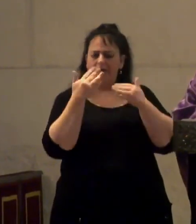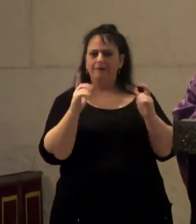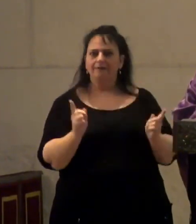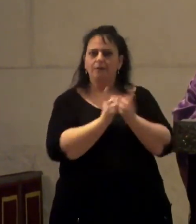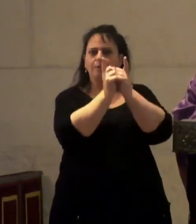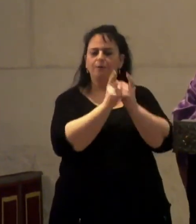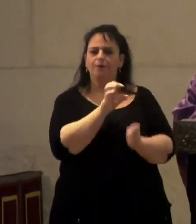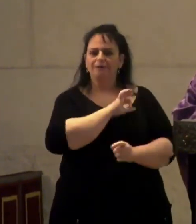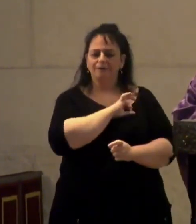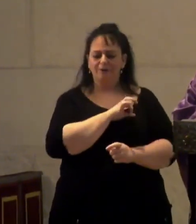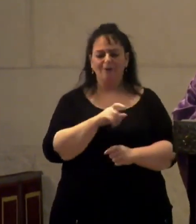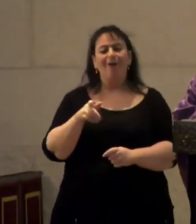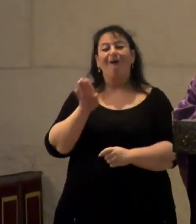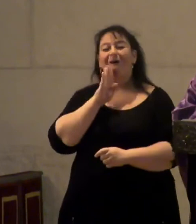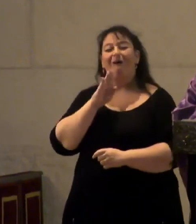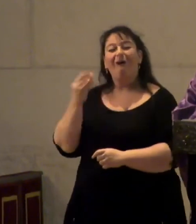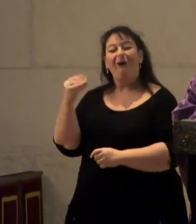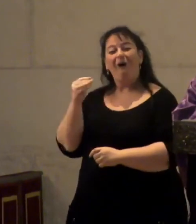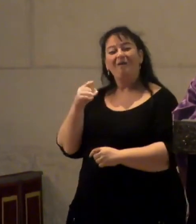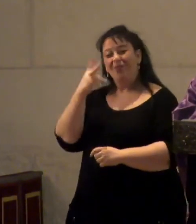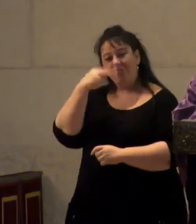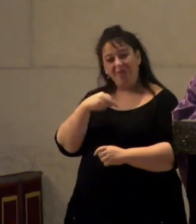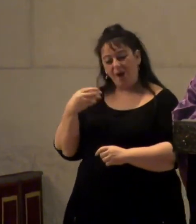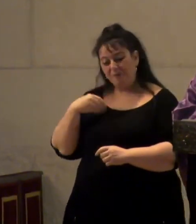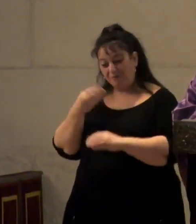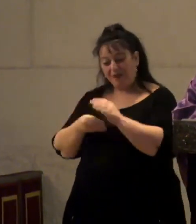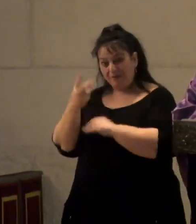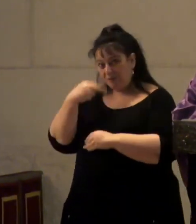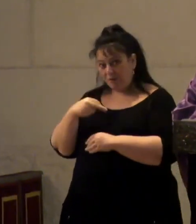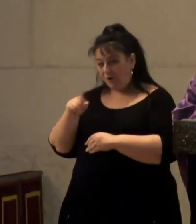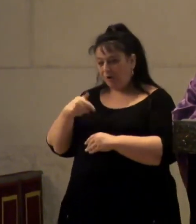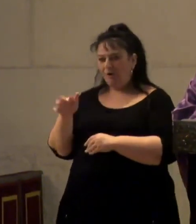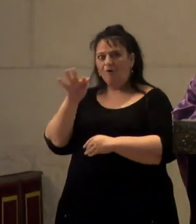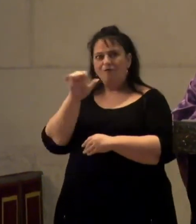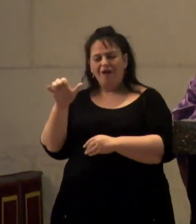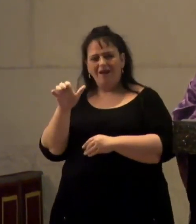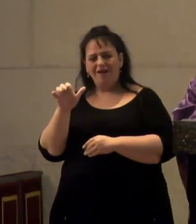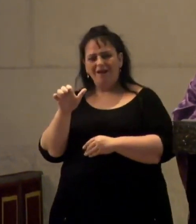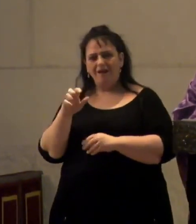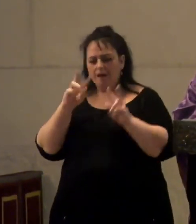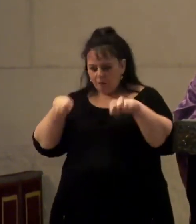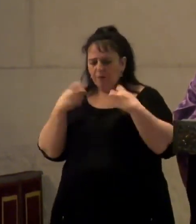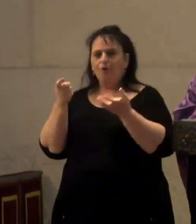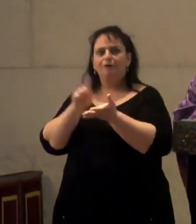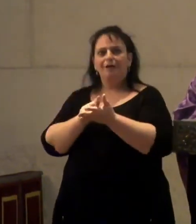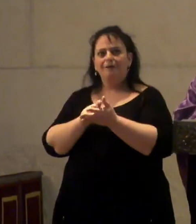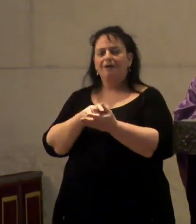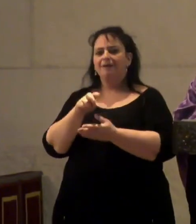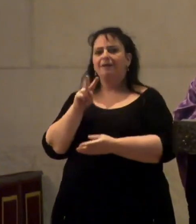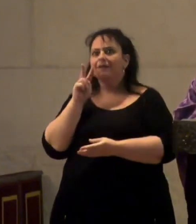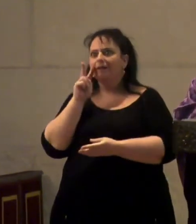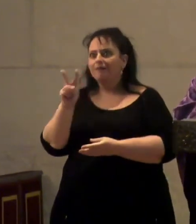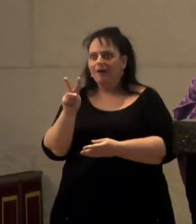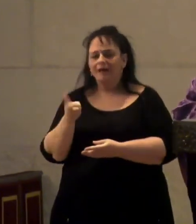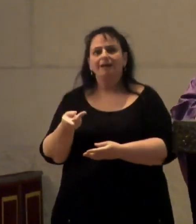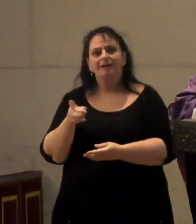joven ciego, este ciego de nacimiento que ha recuperado la fe física, pero también esa fe